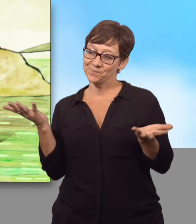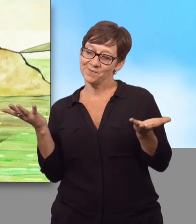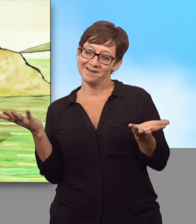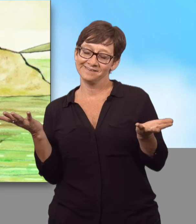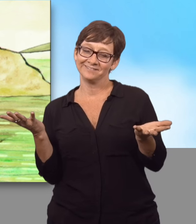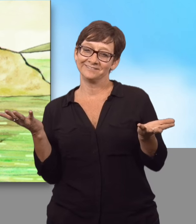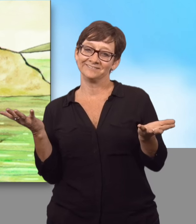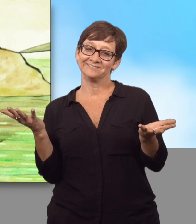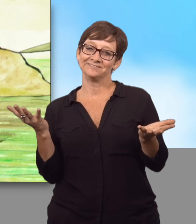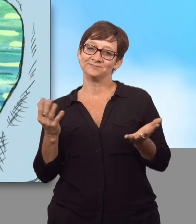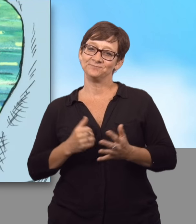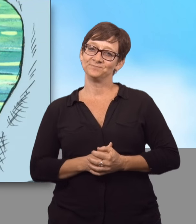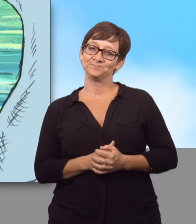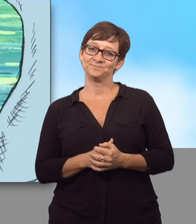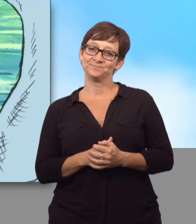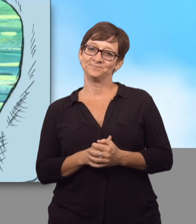es un...